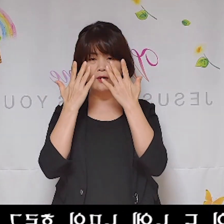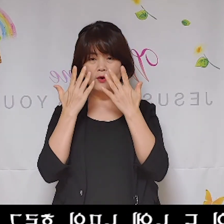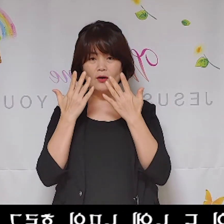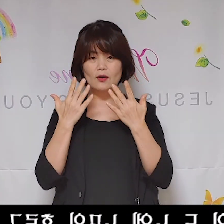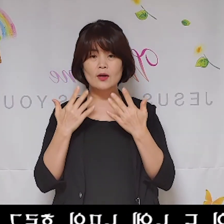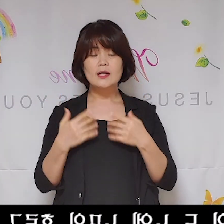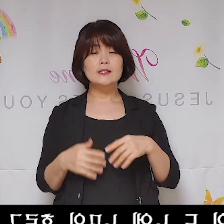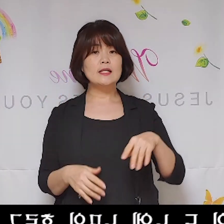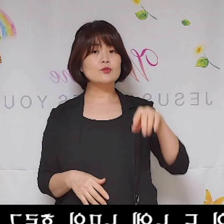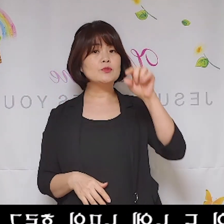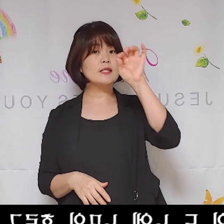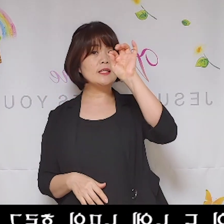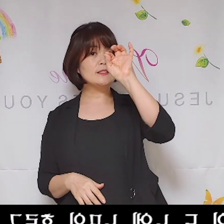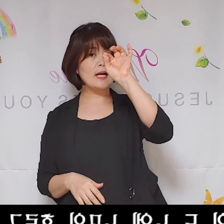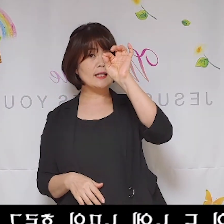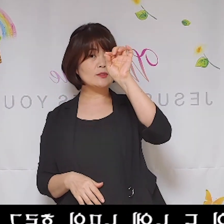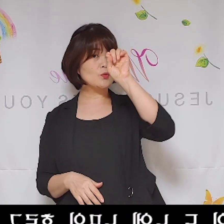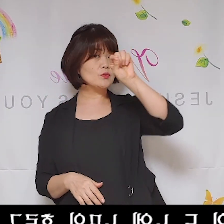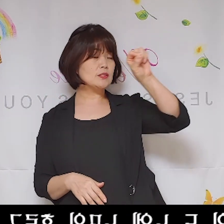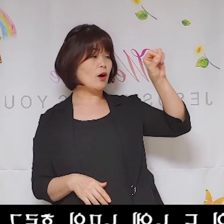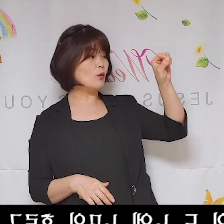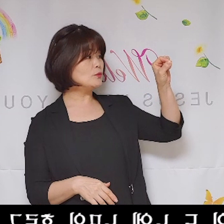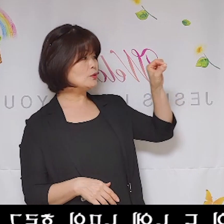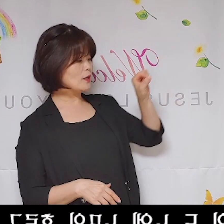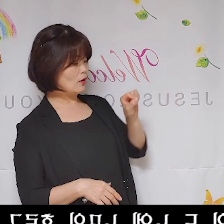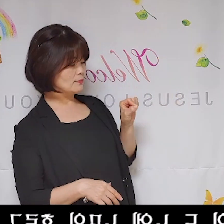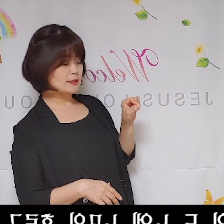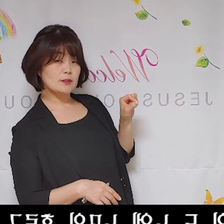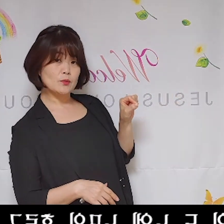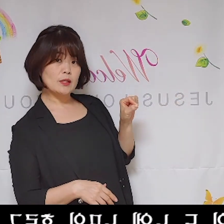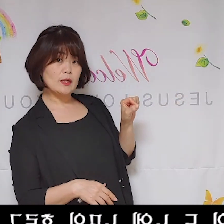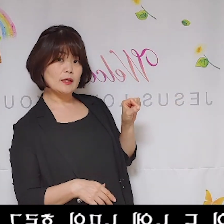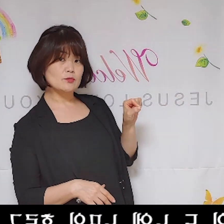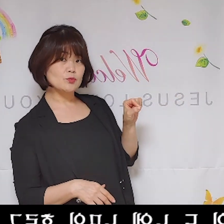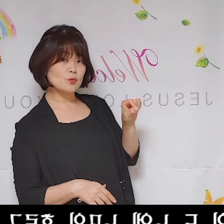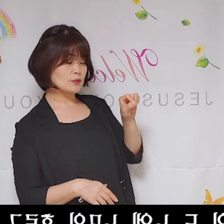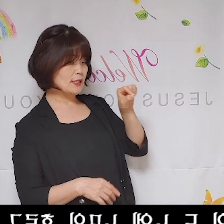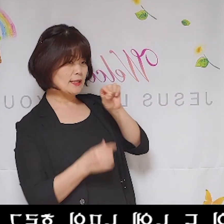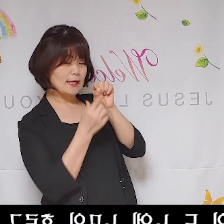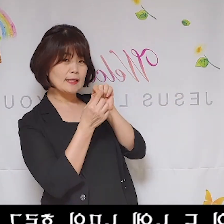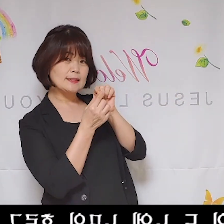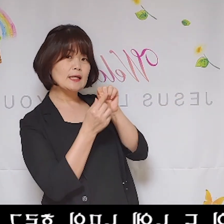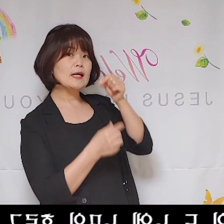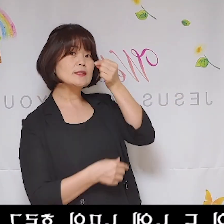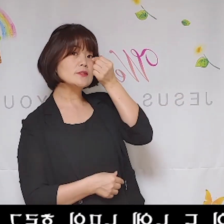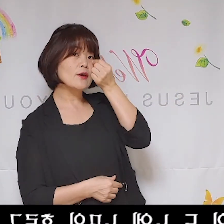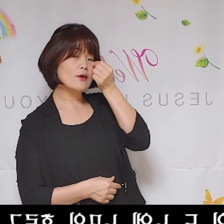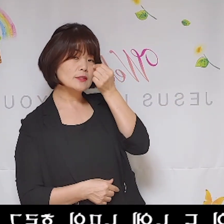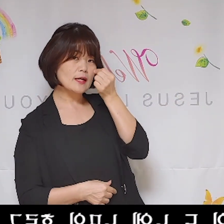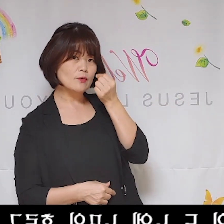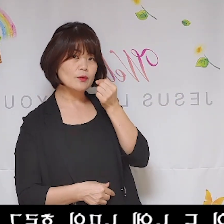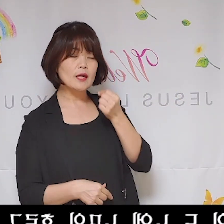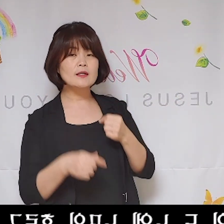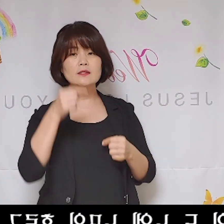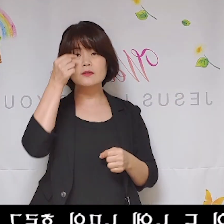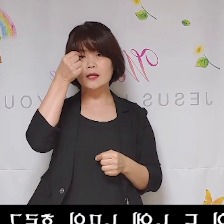흘러. 자, 눈물할 때는 약간 손을 엄지와 검지를 이렇게 눈동자 약간 작게 하셔서요. 그냥 이렇게